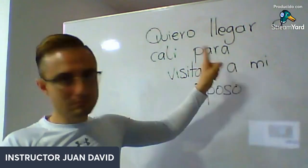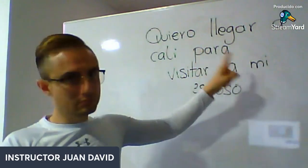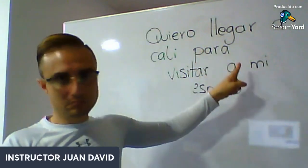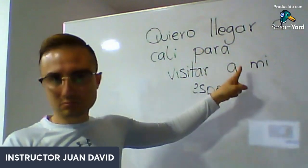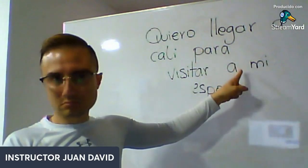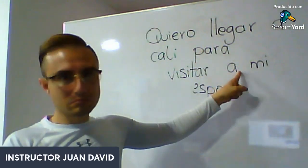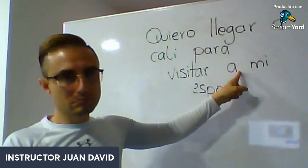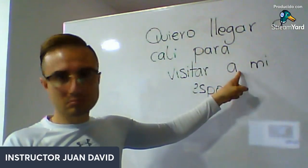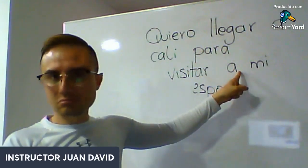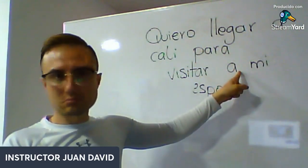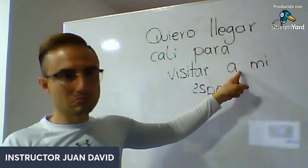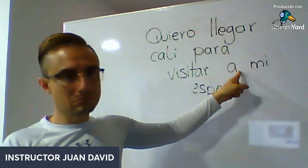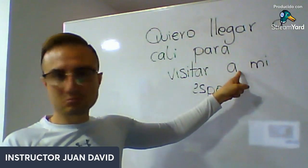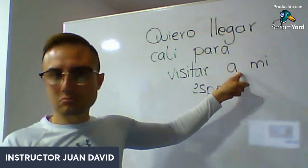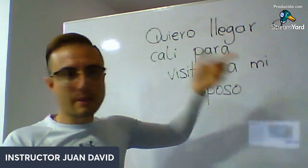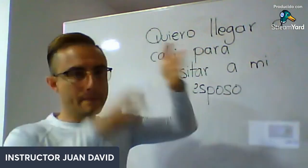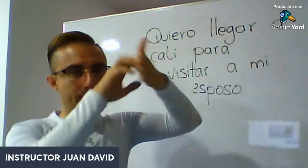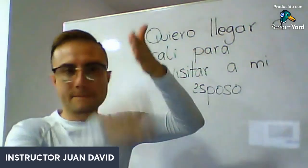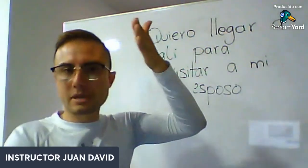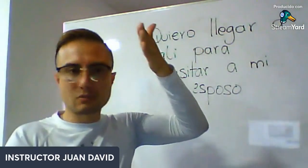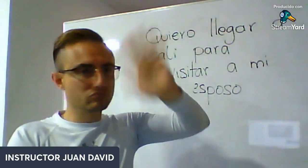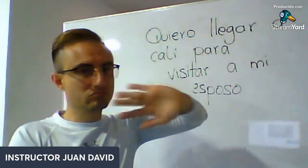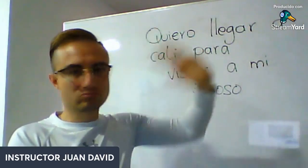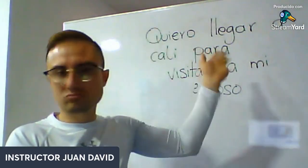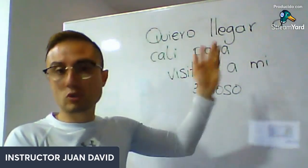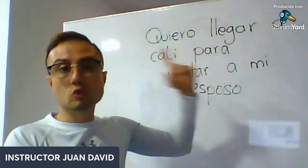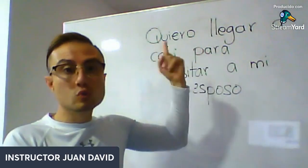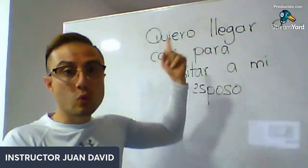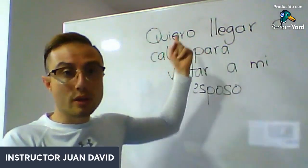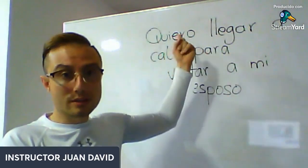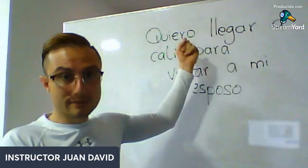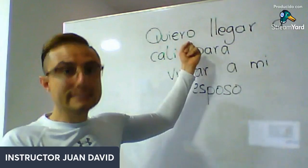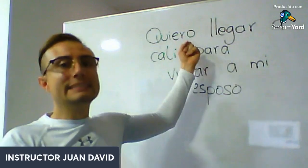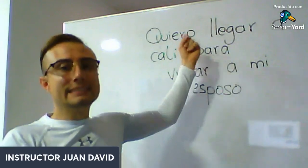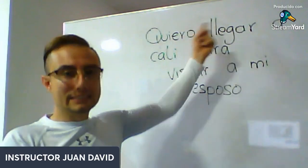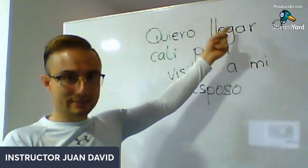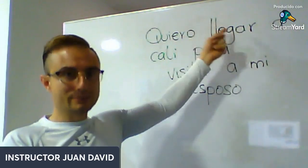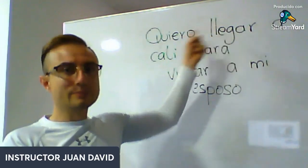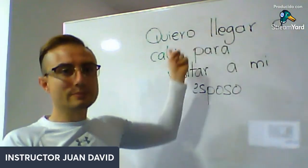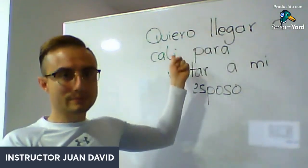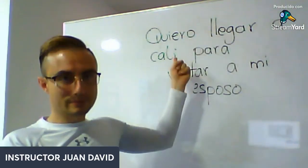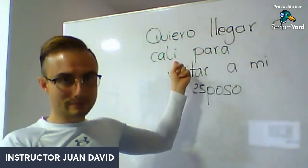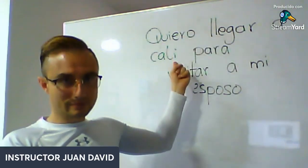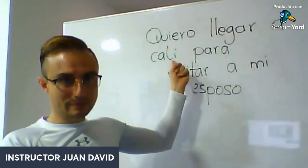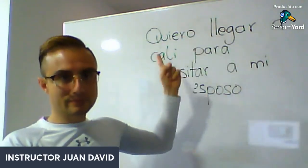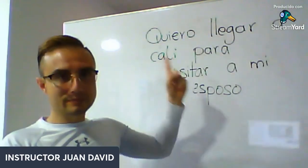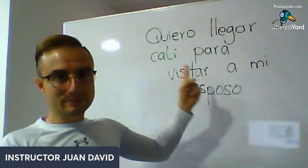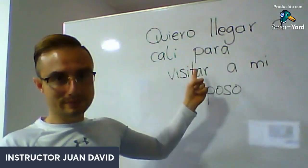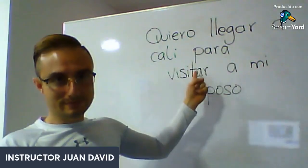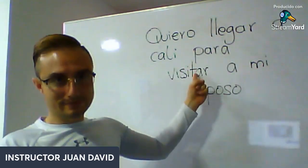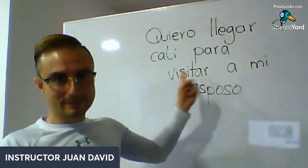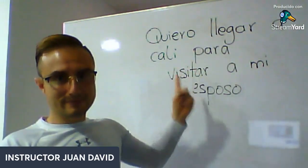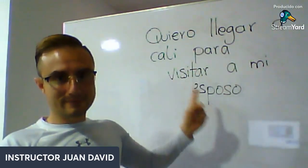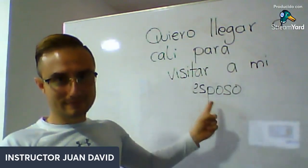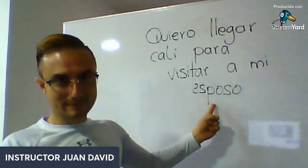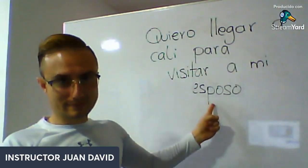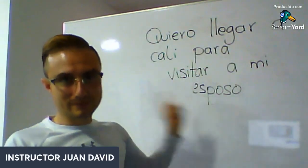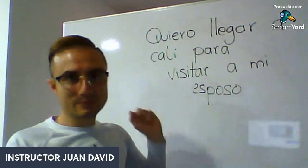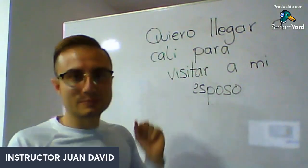por ejemplo obviamente este este para a mí si